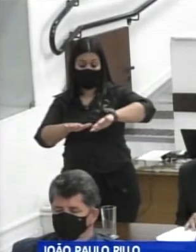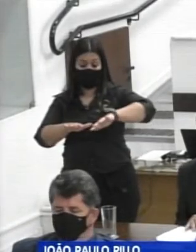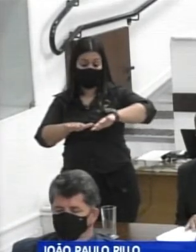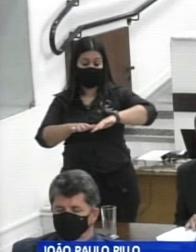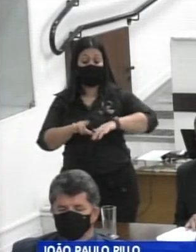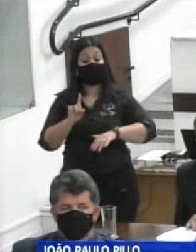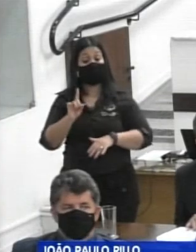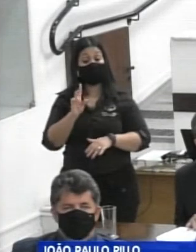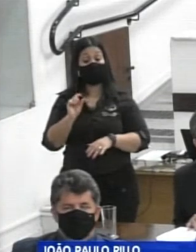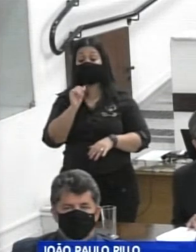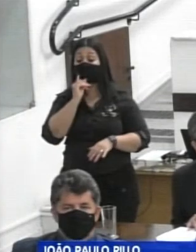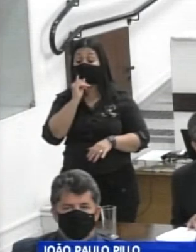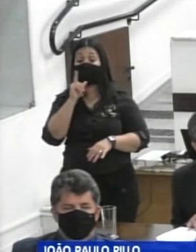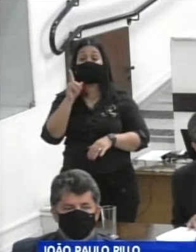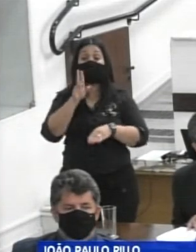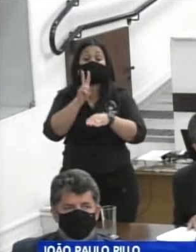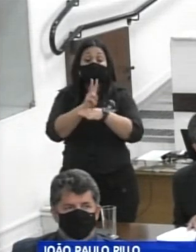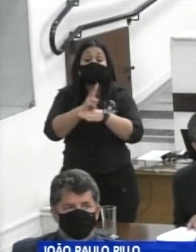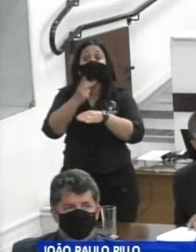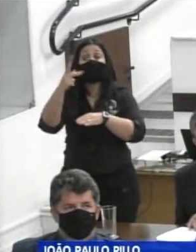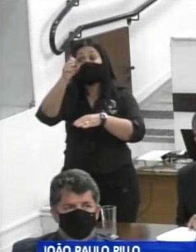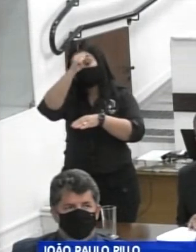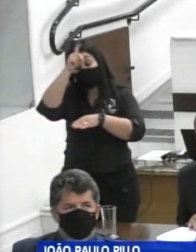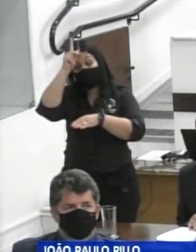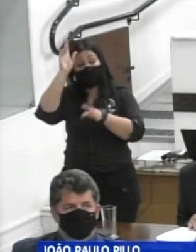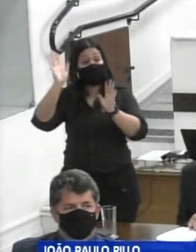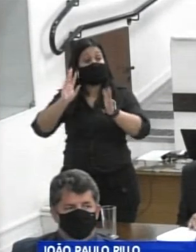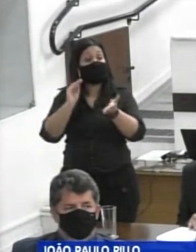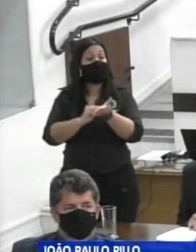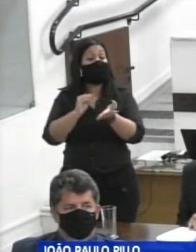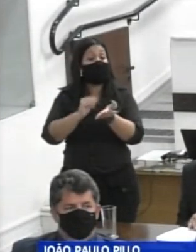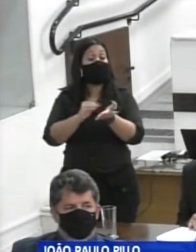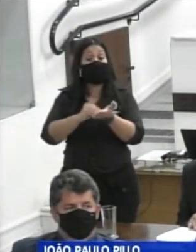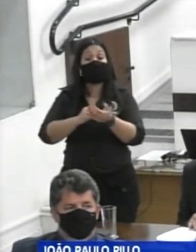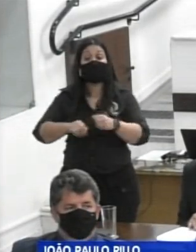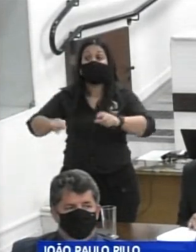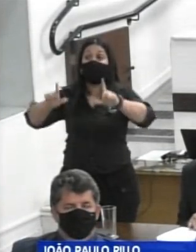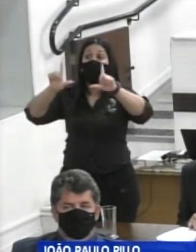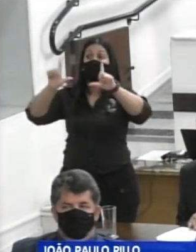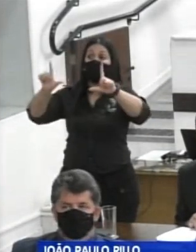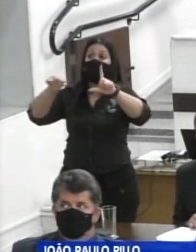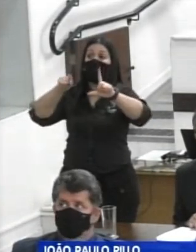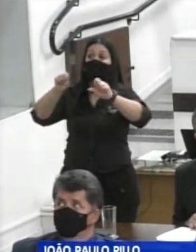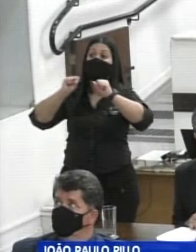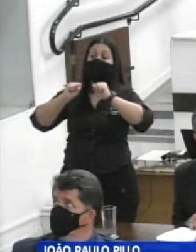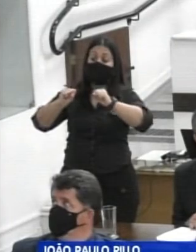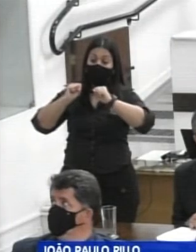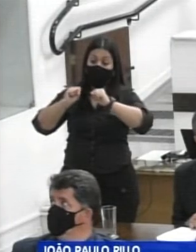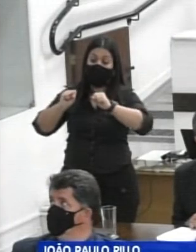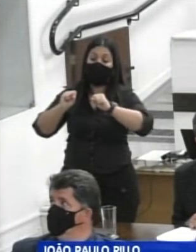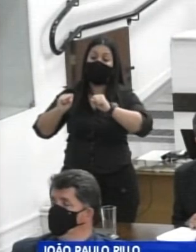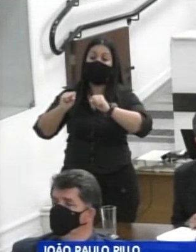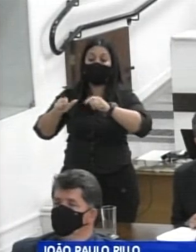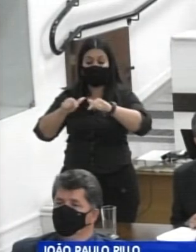poder público. Foi uma ausência de alvará de funcionamento, um relaxo,